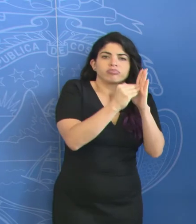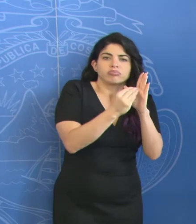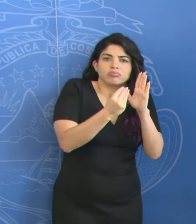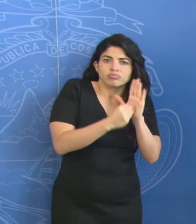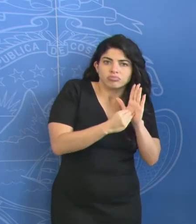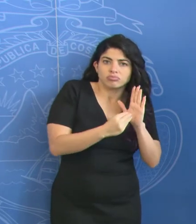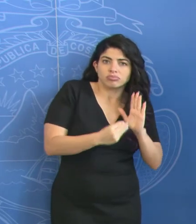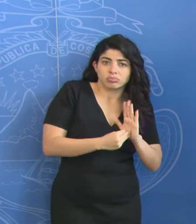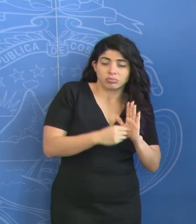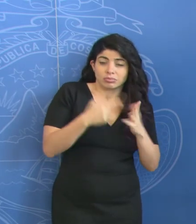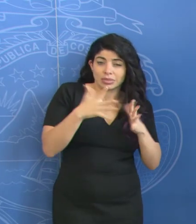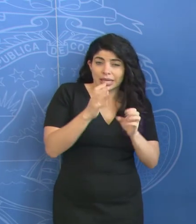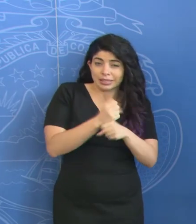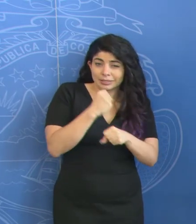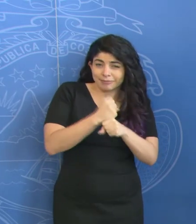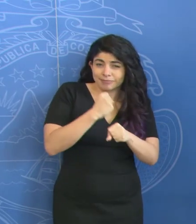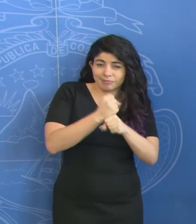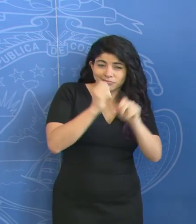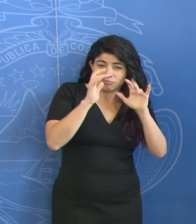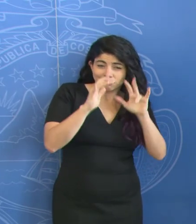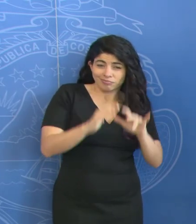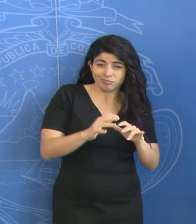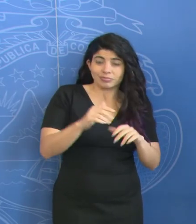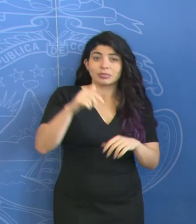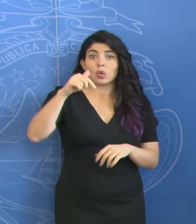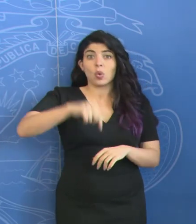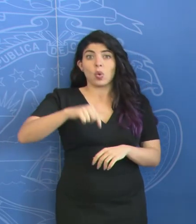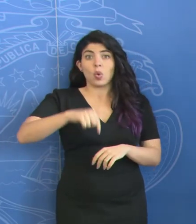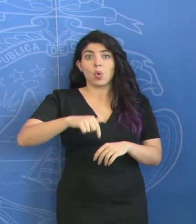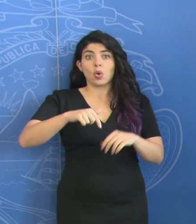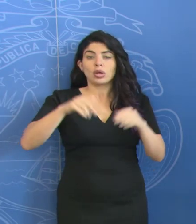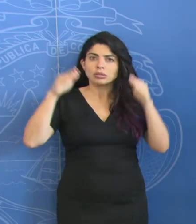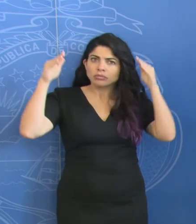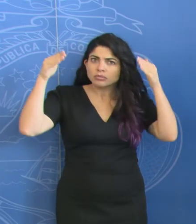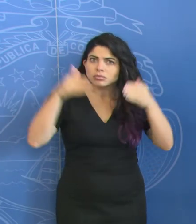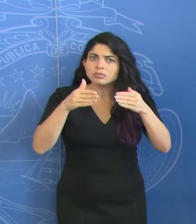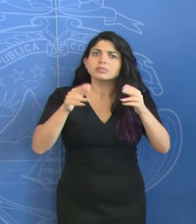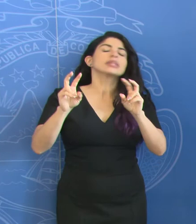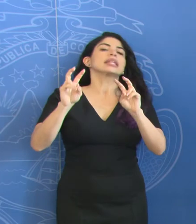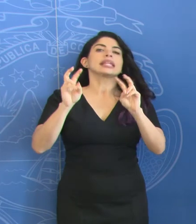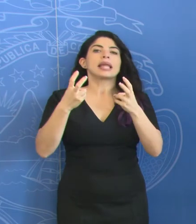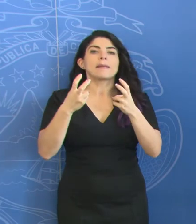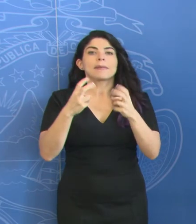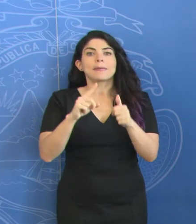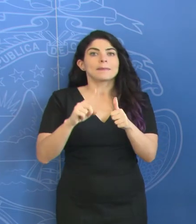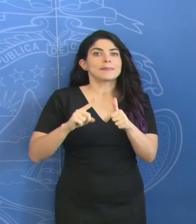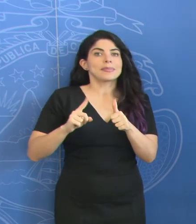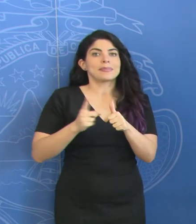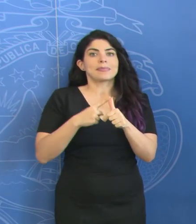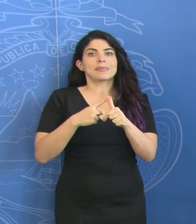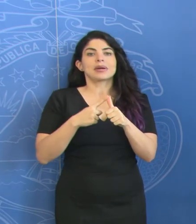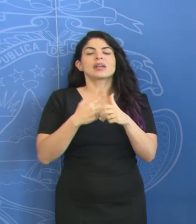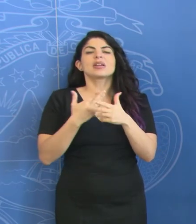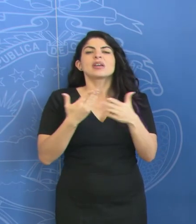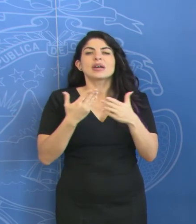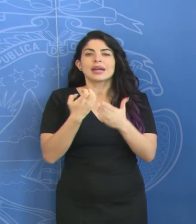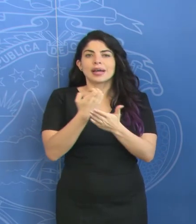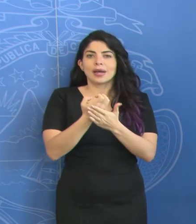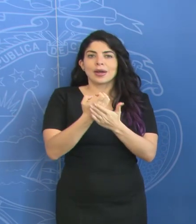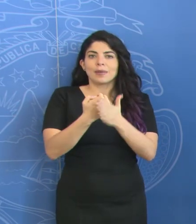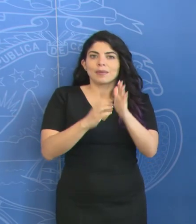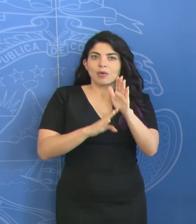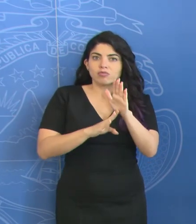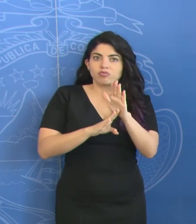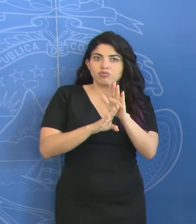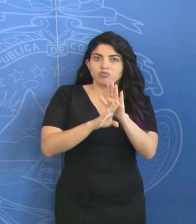ese ejercicio, que está hoy concentrado en el tema inicial de crecimiento económico,